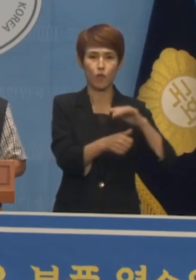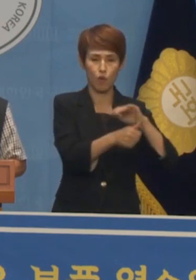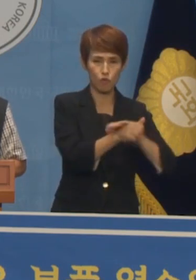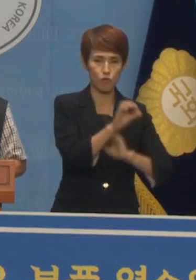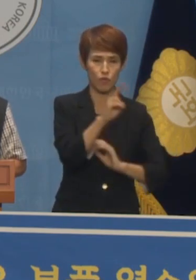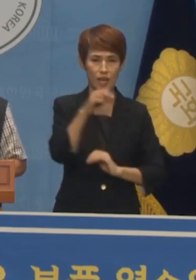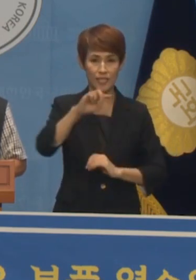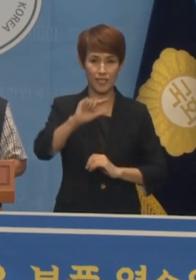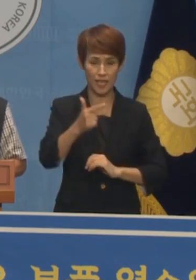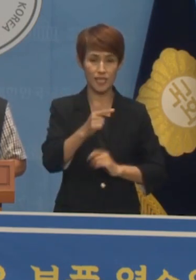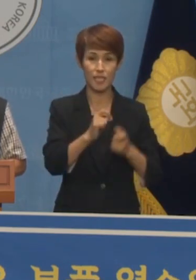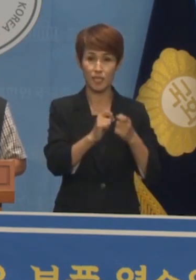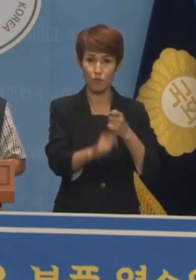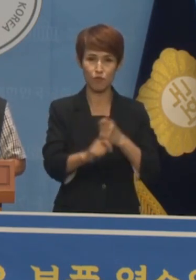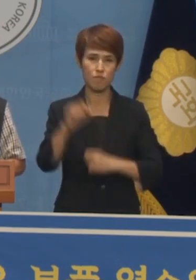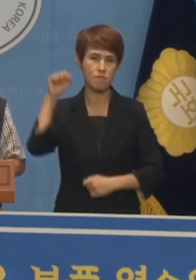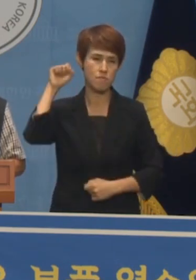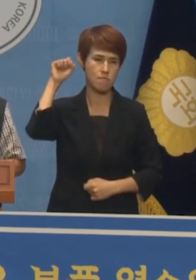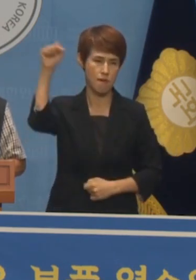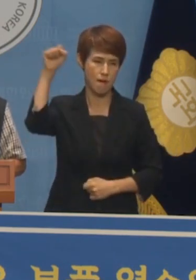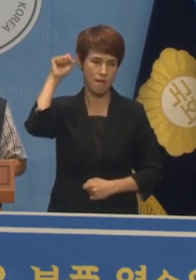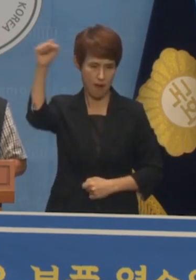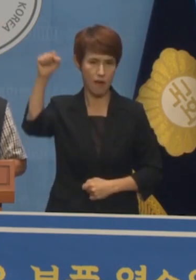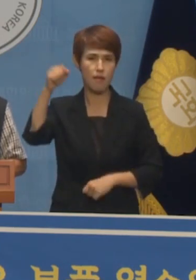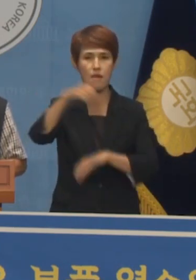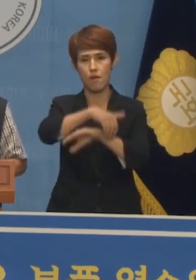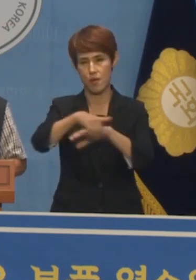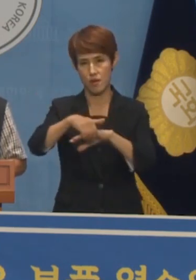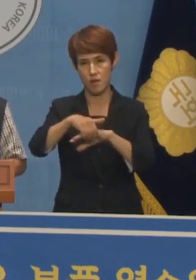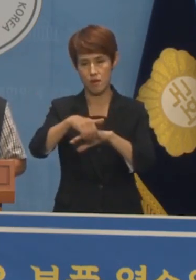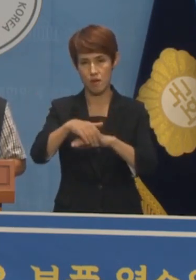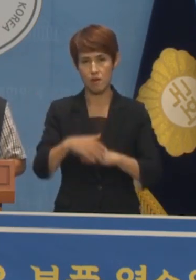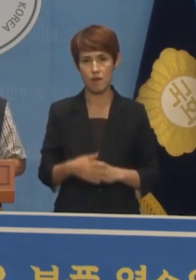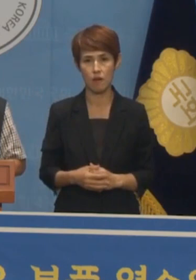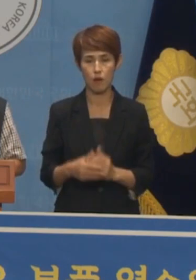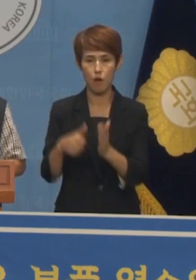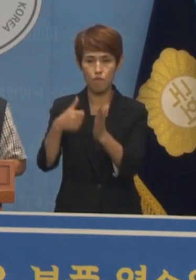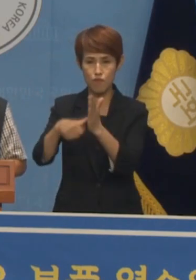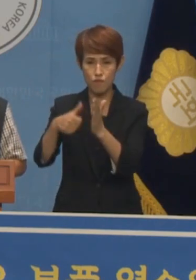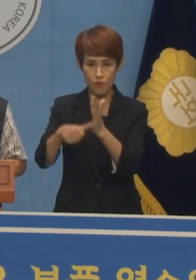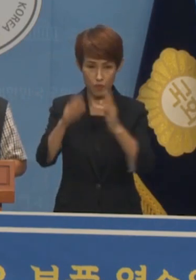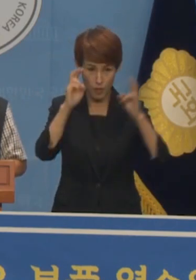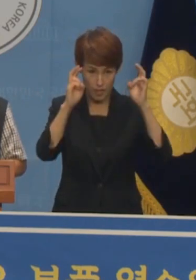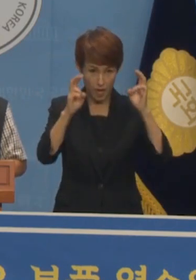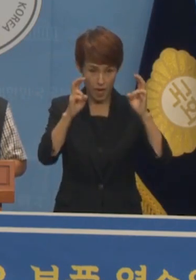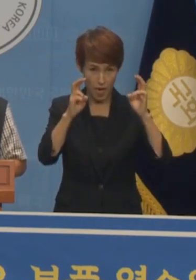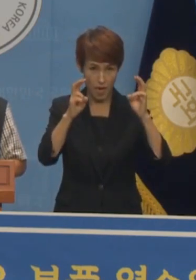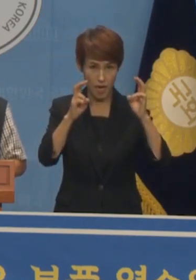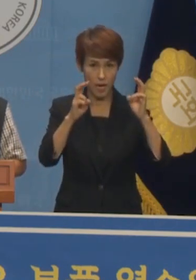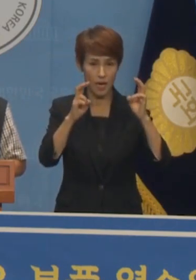양산지부가 집회를 계획입니다. 부품사 동지들과 함께 문청인